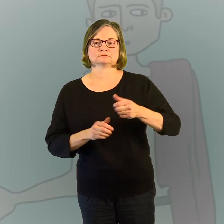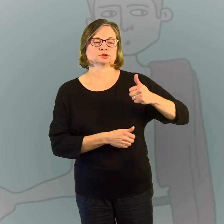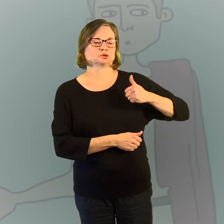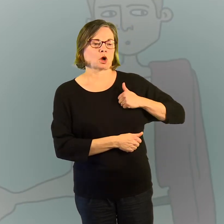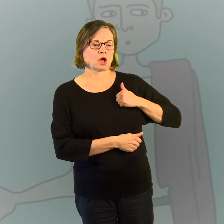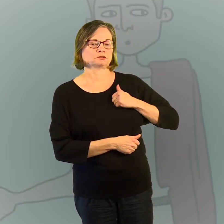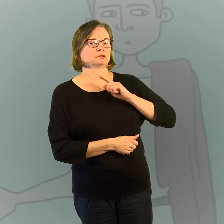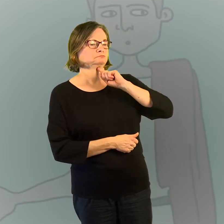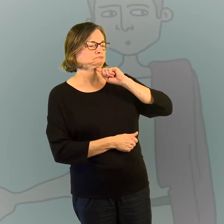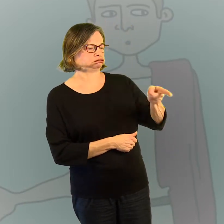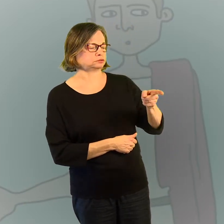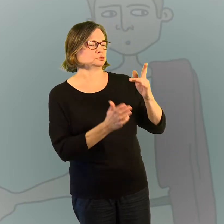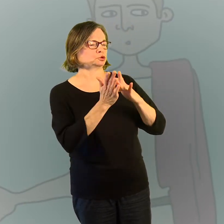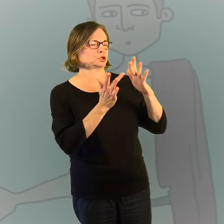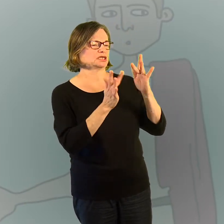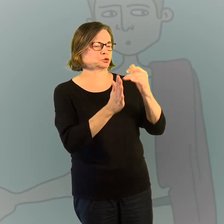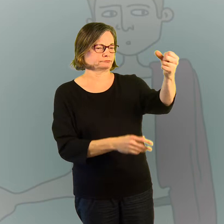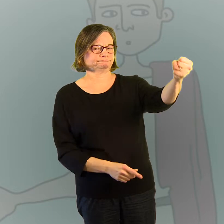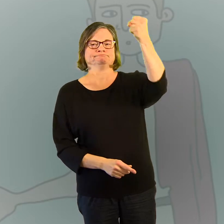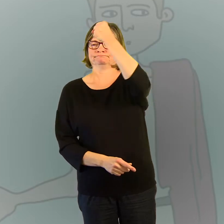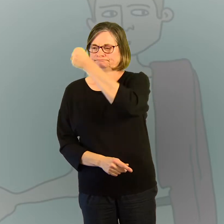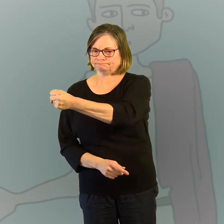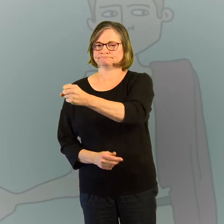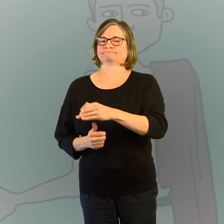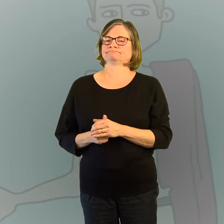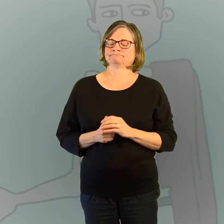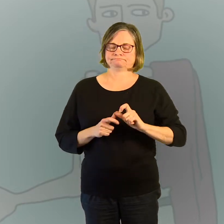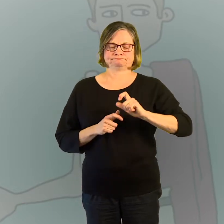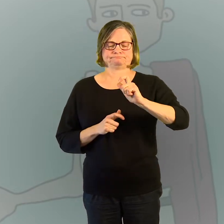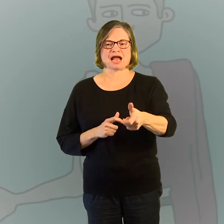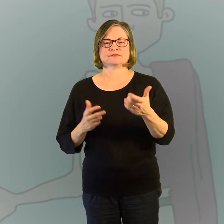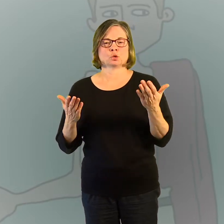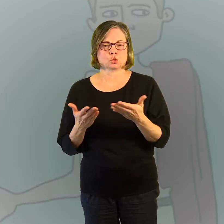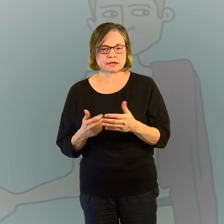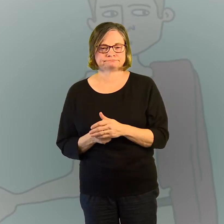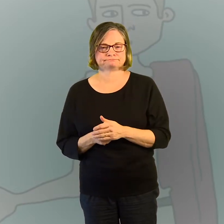Alors Pilate commande d'emmener Jésus et de le frapper à coups de fouet.